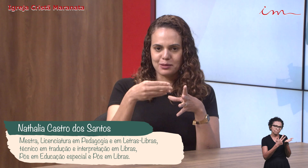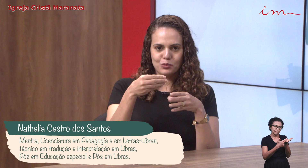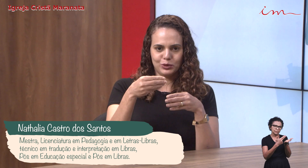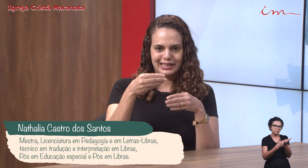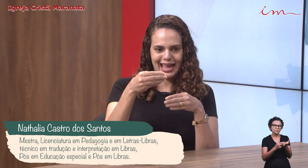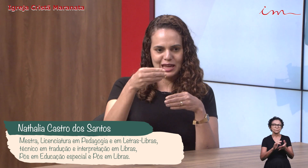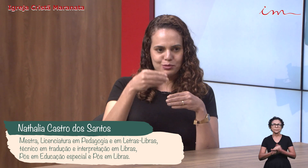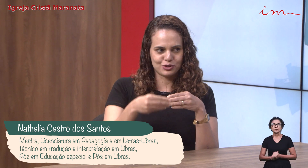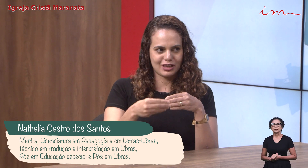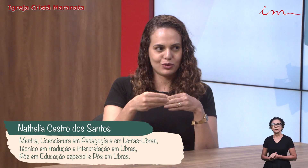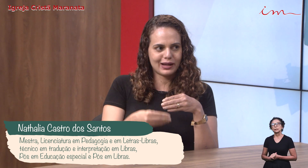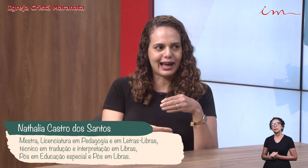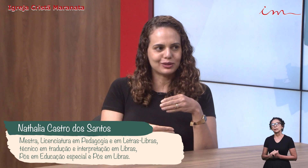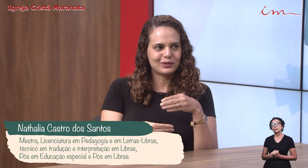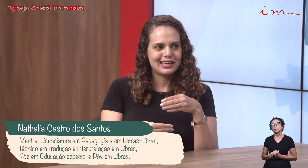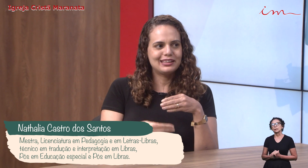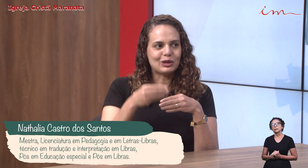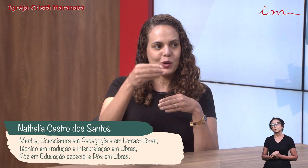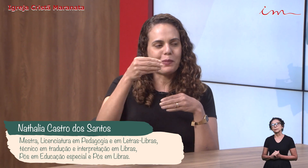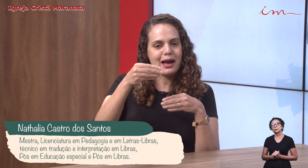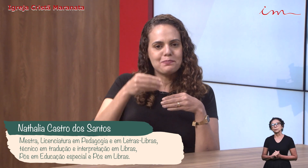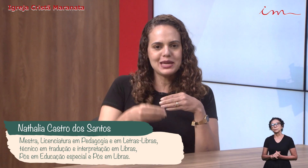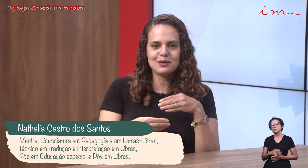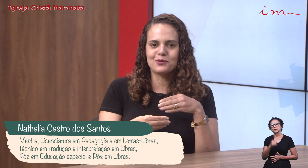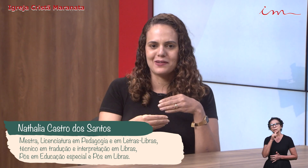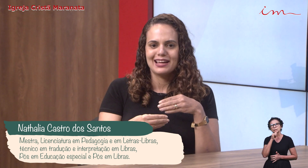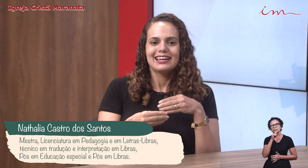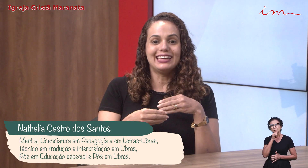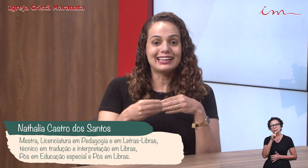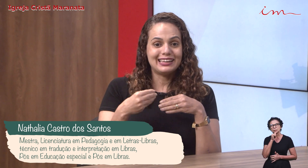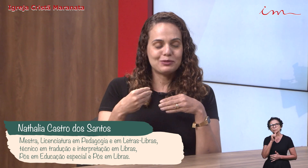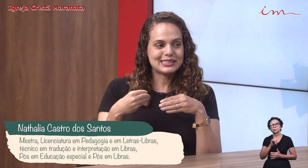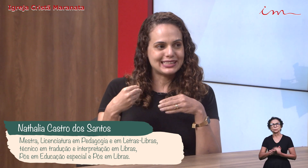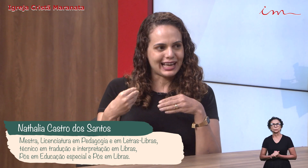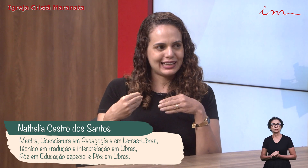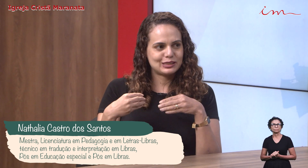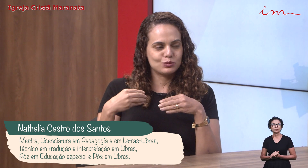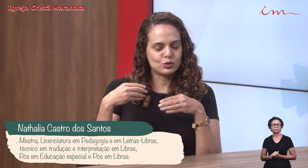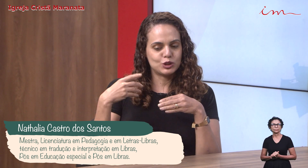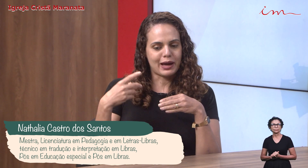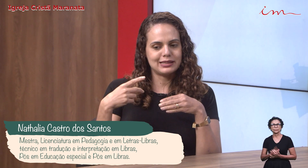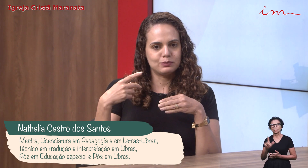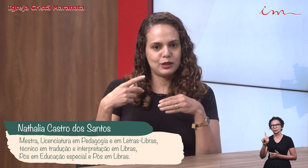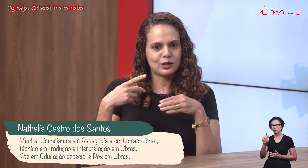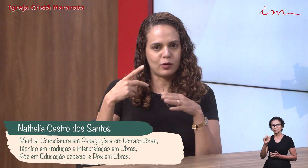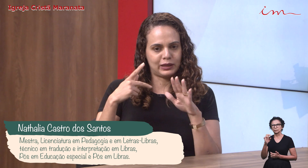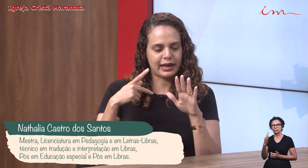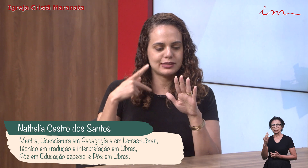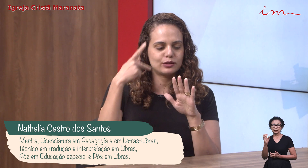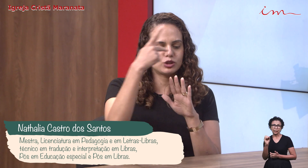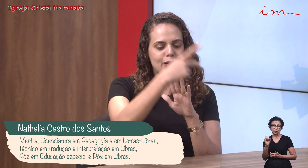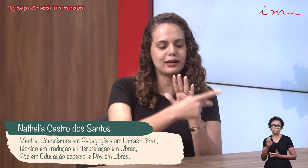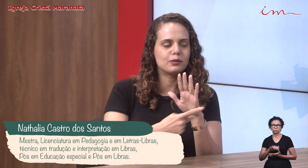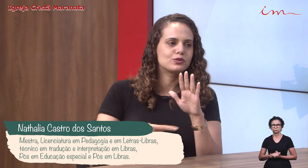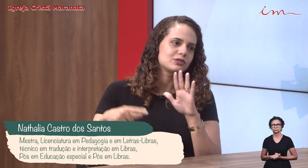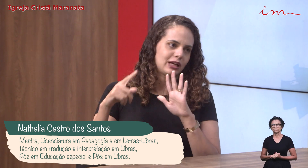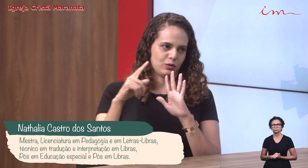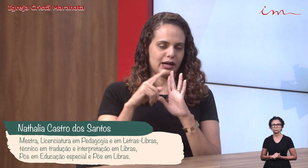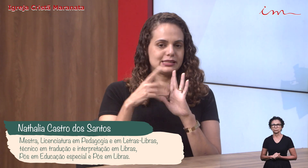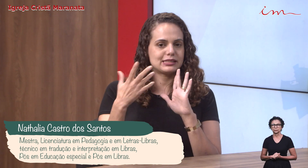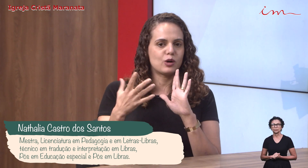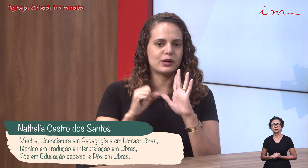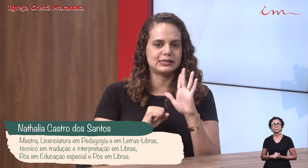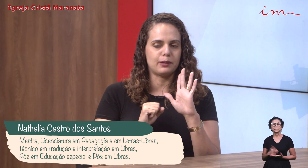se você muda R para o G, virou gato. Então, é um par mínimo. E na língua de sinais, os pares mínimos acontecem nos parâmetros,